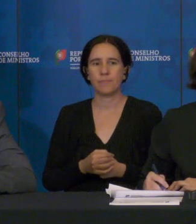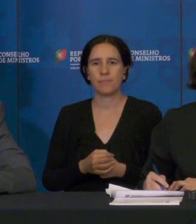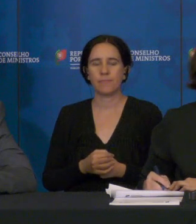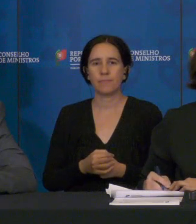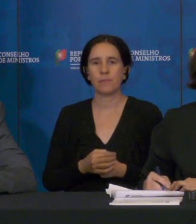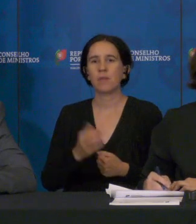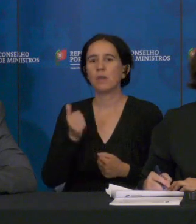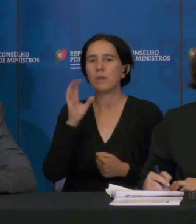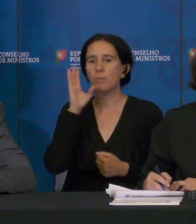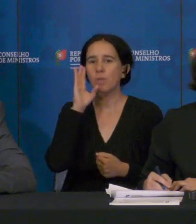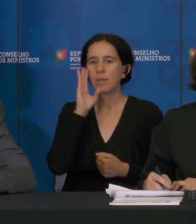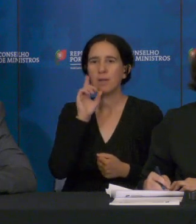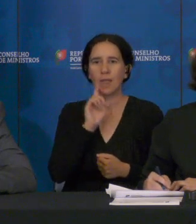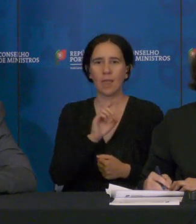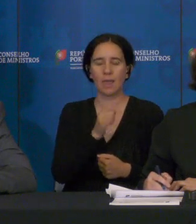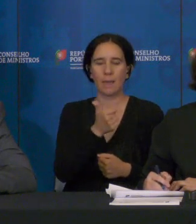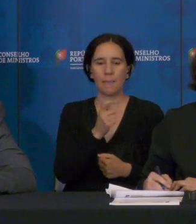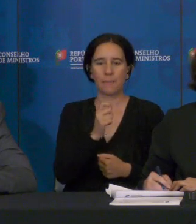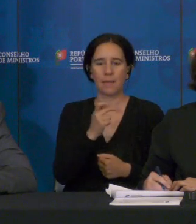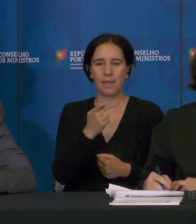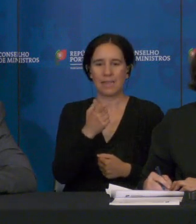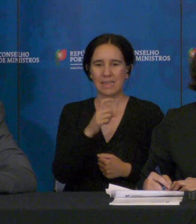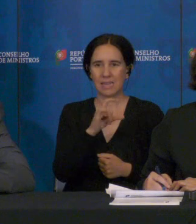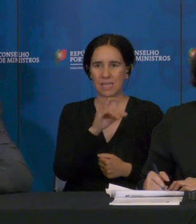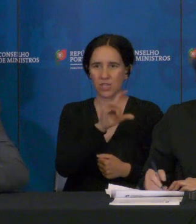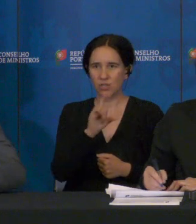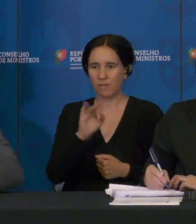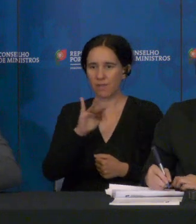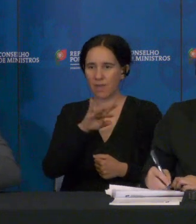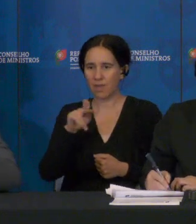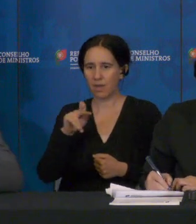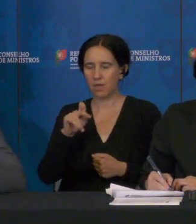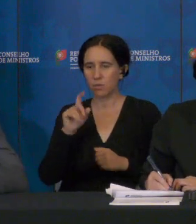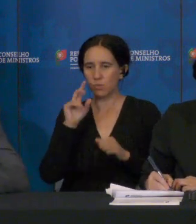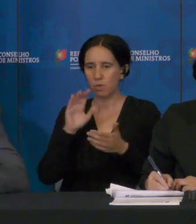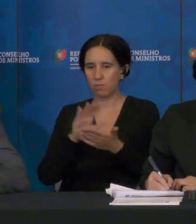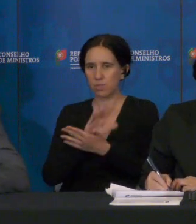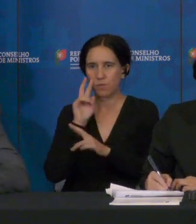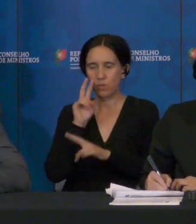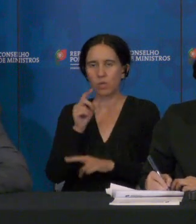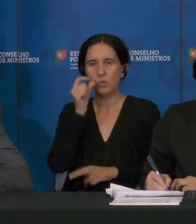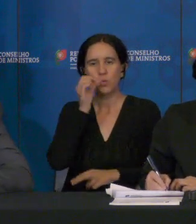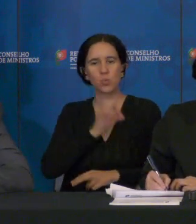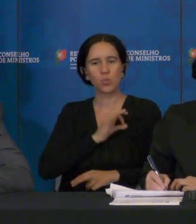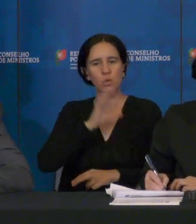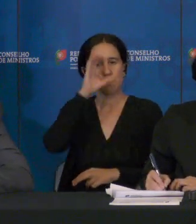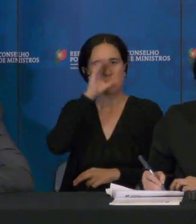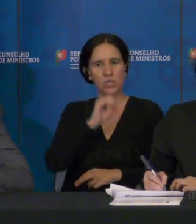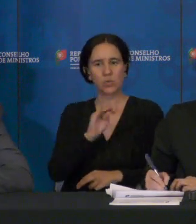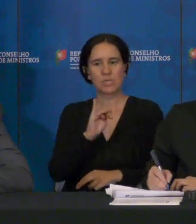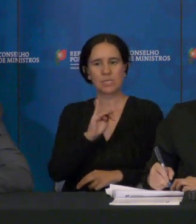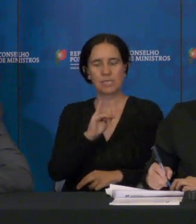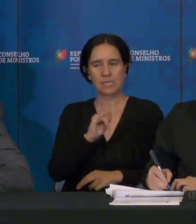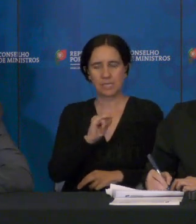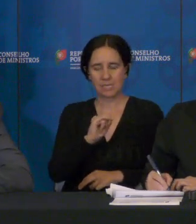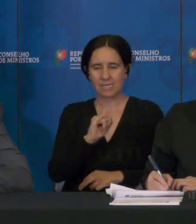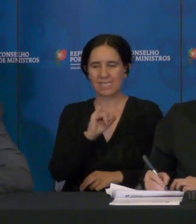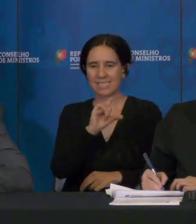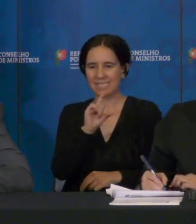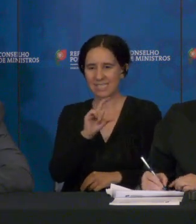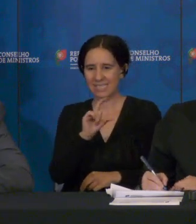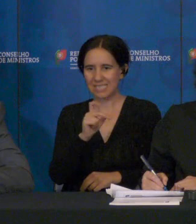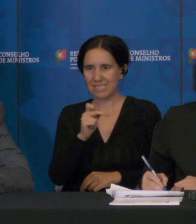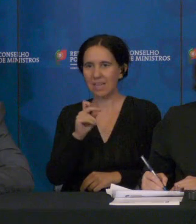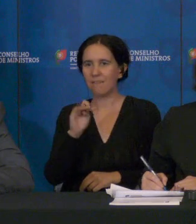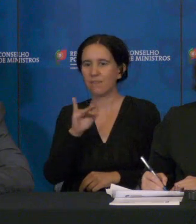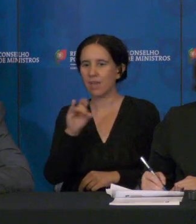Boa tarde, Beatriz Ferreira do Observador. O Sr. Ministro Pedro Silva Vieira disse que o Governo tinha de proceder a uma avaliação da participação